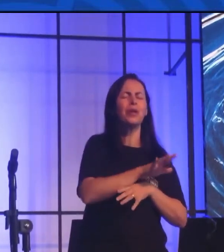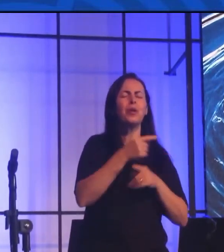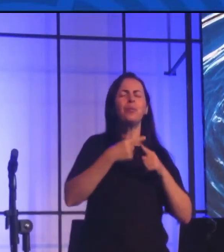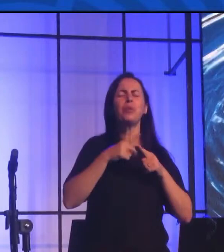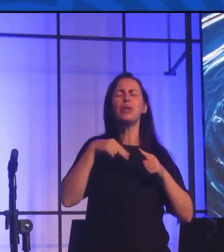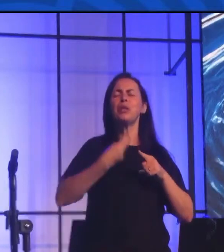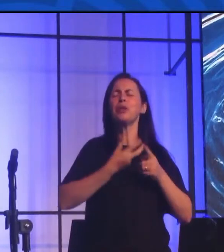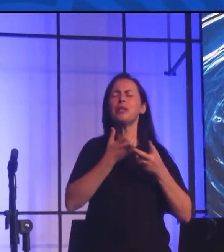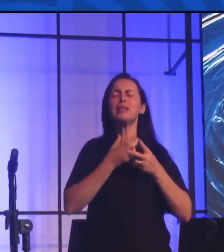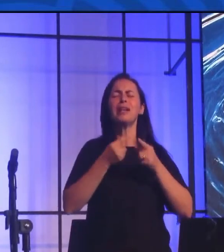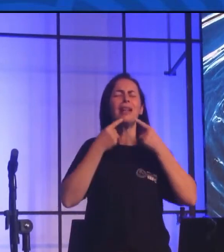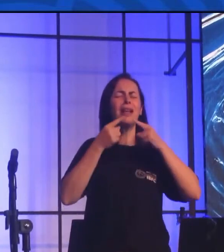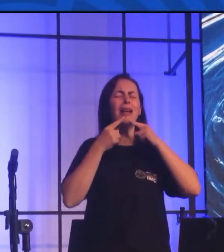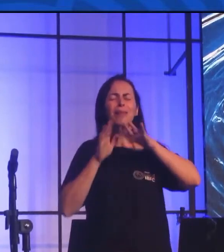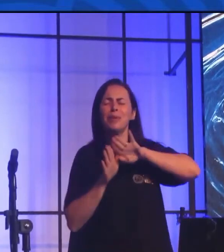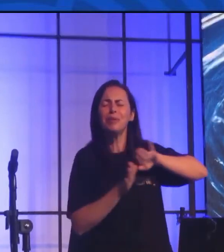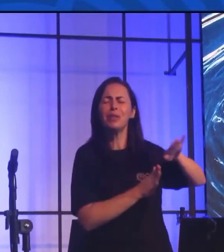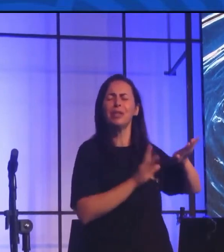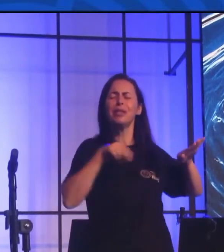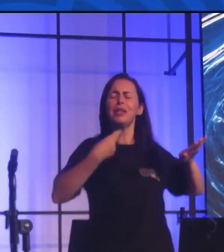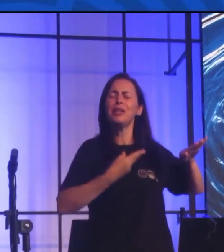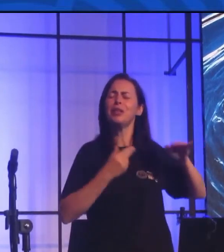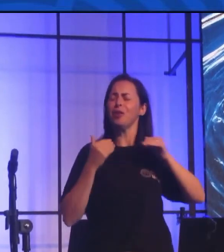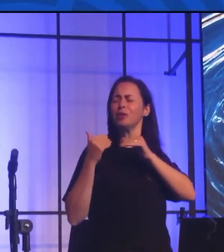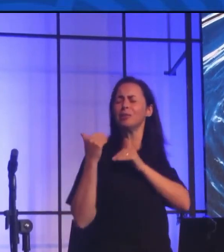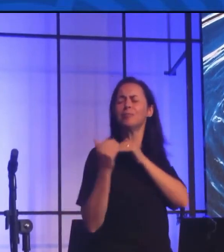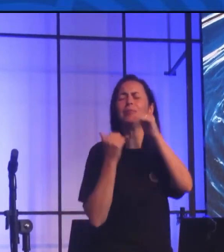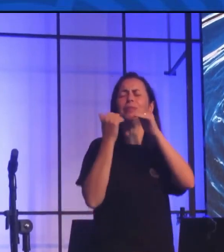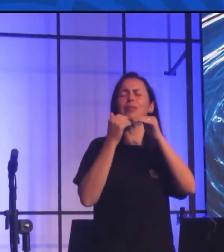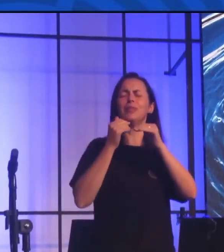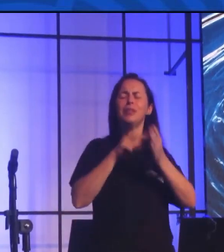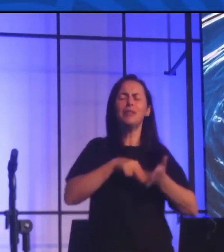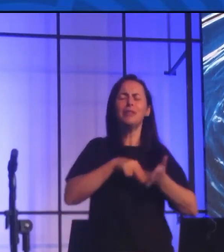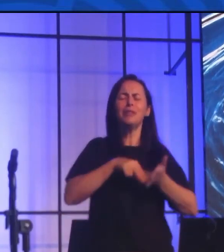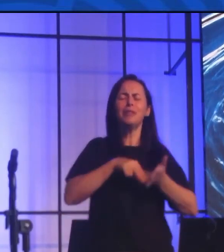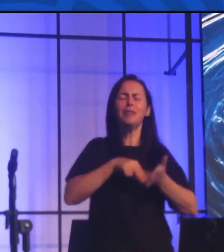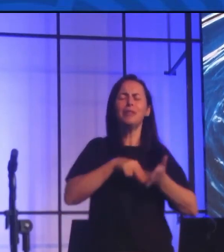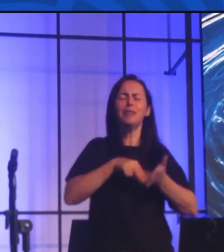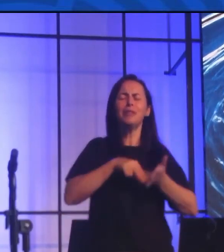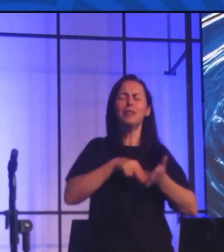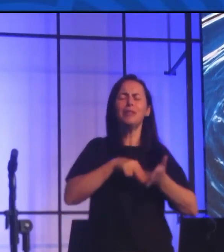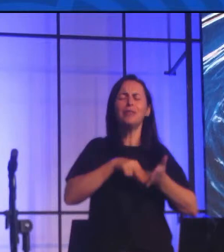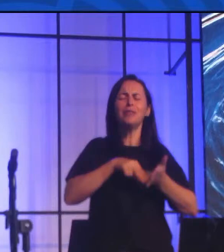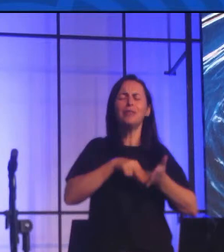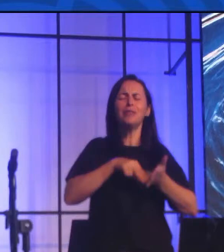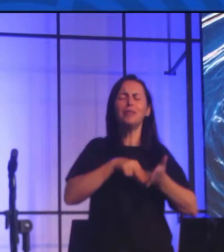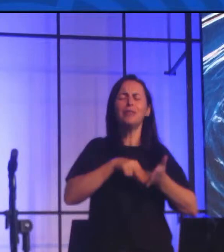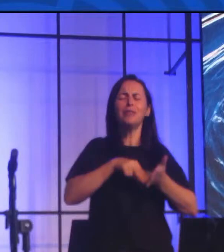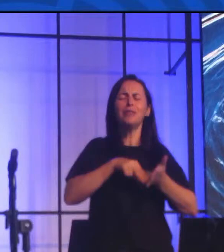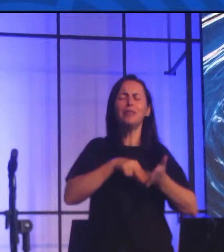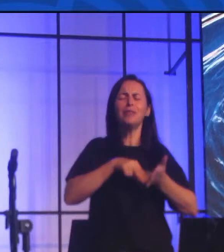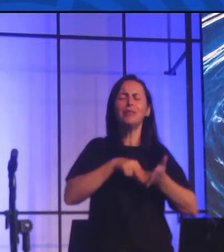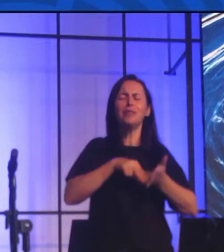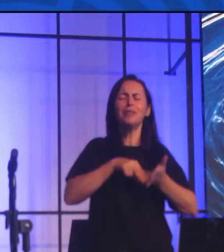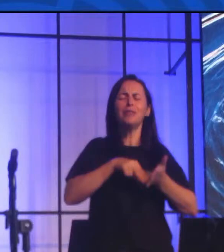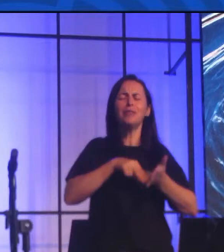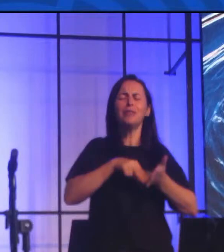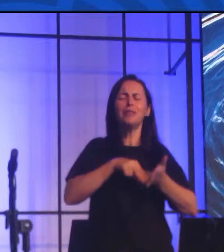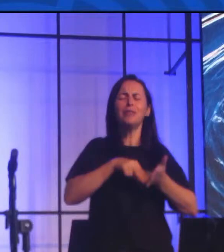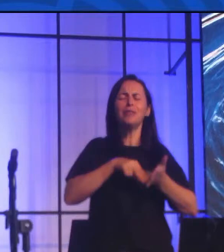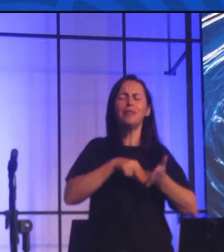e formos construir, edificar. Mas acima de tudo queremos o nosso plano, é a Tua